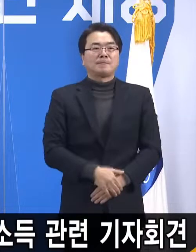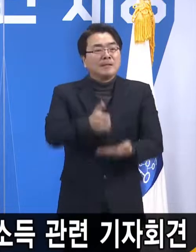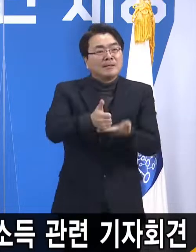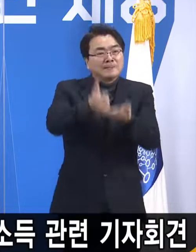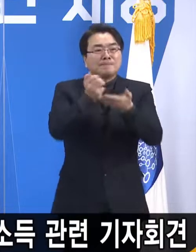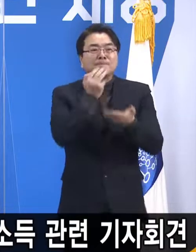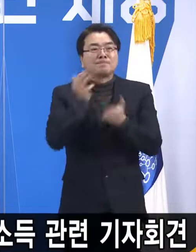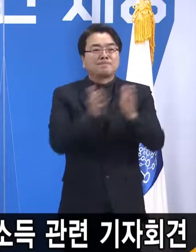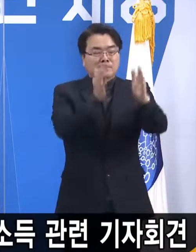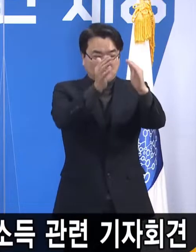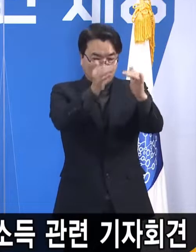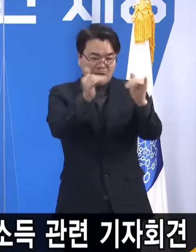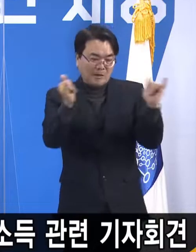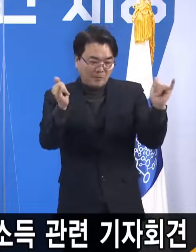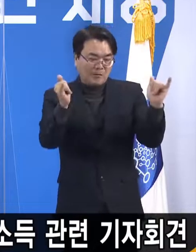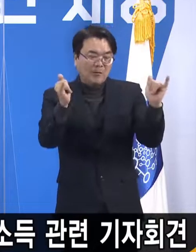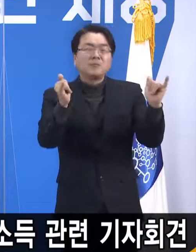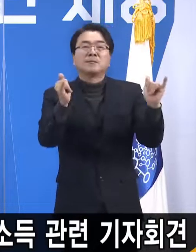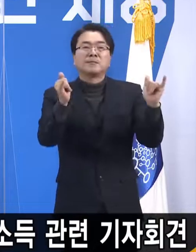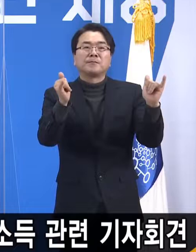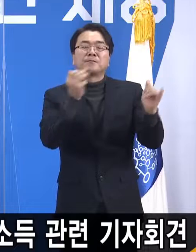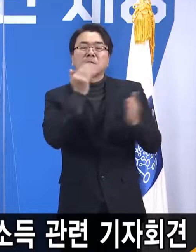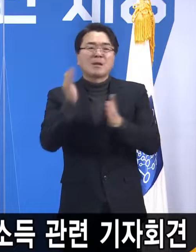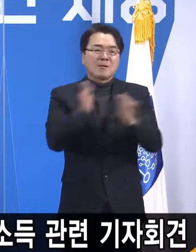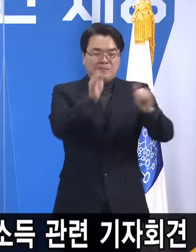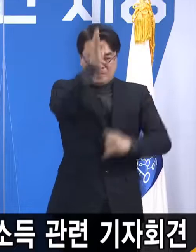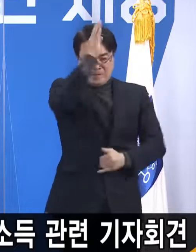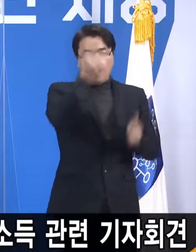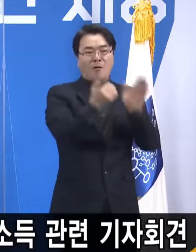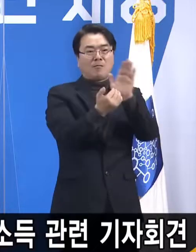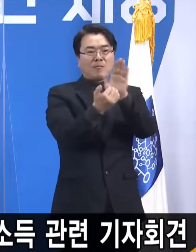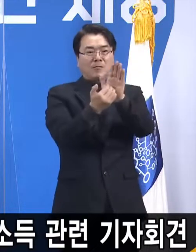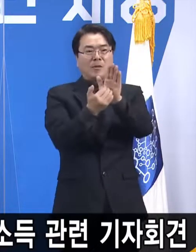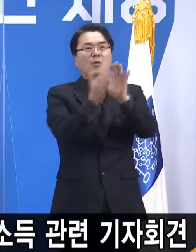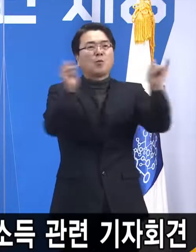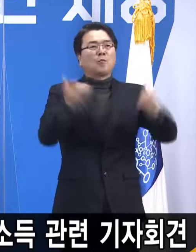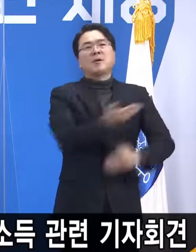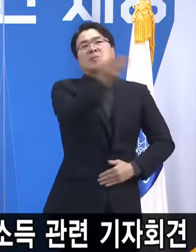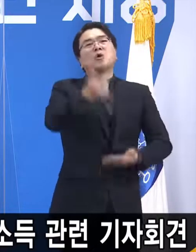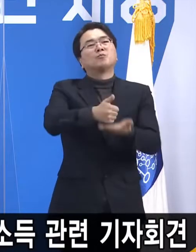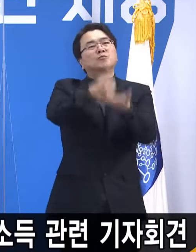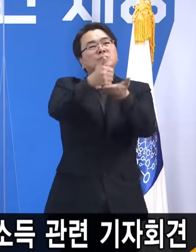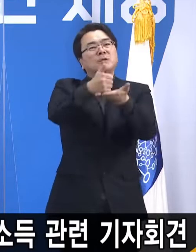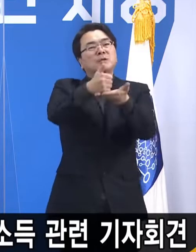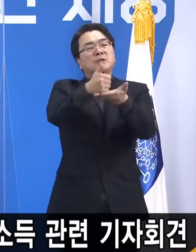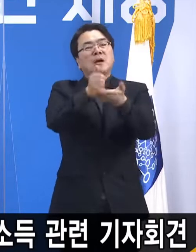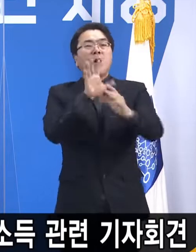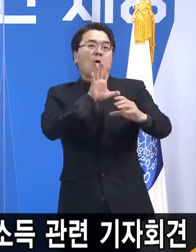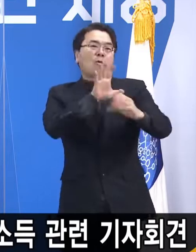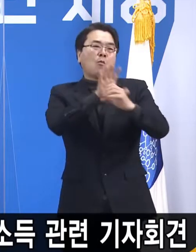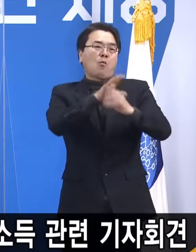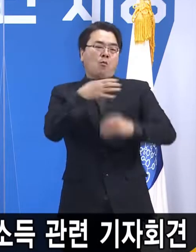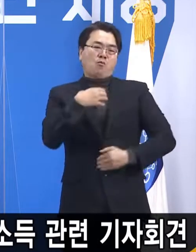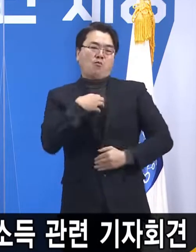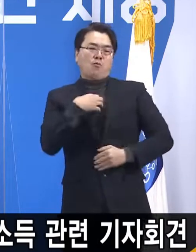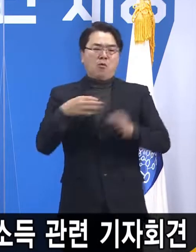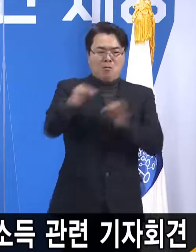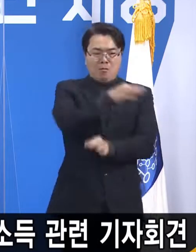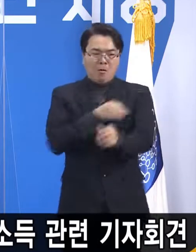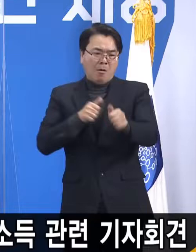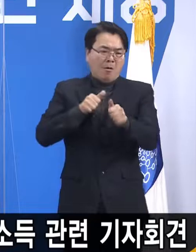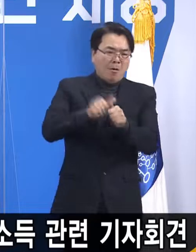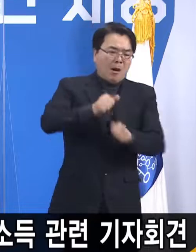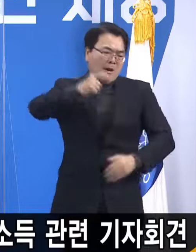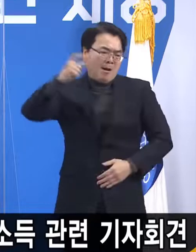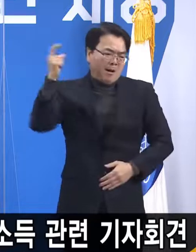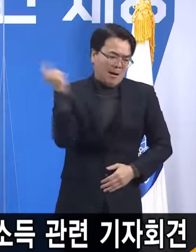존경하는 경기도민 여러분, 경기도 방역의 주체는 도민 여러분이고 코로나19 위기나 경제위기 극복에